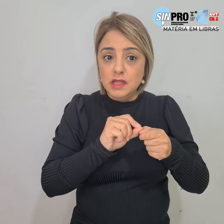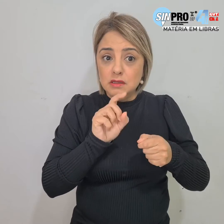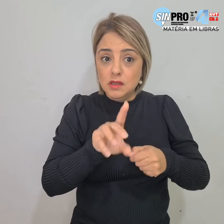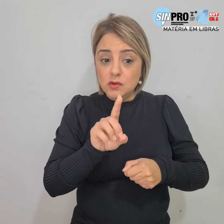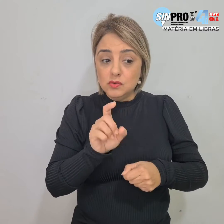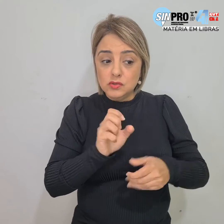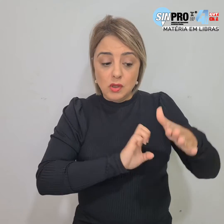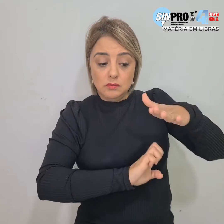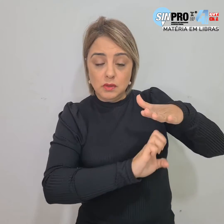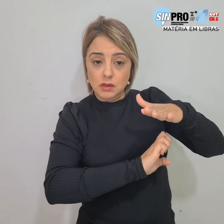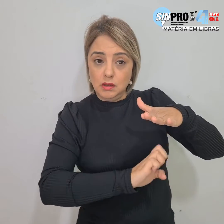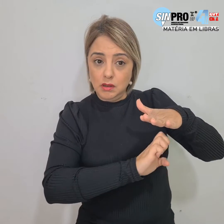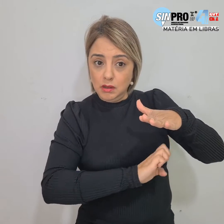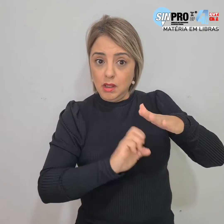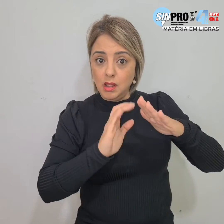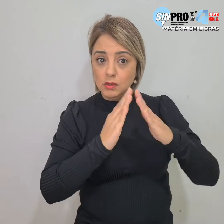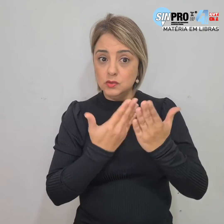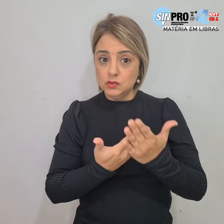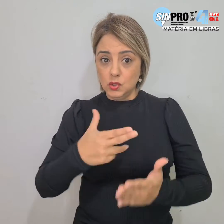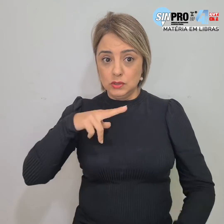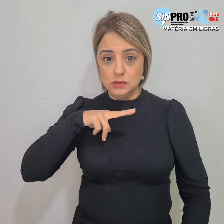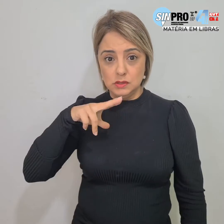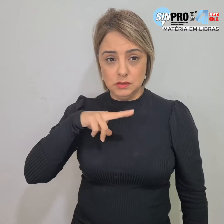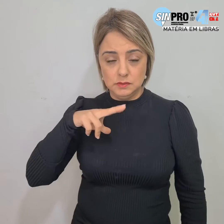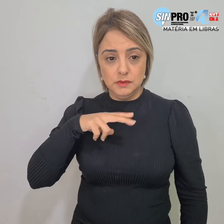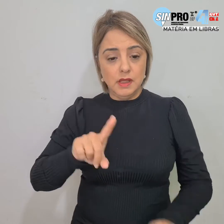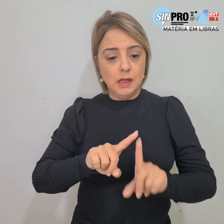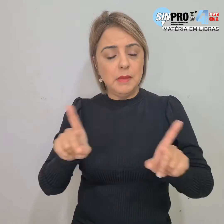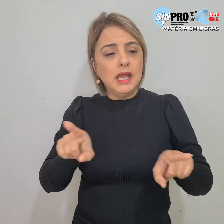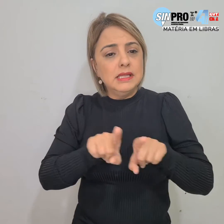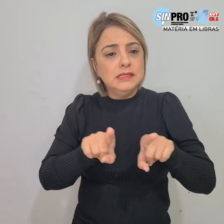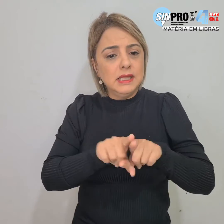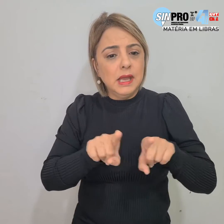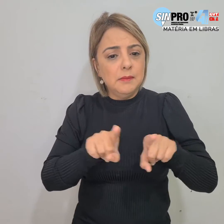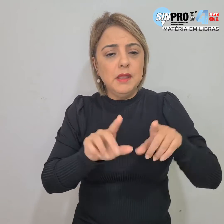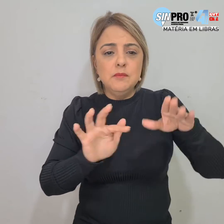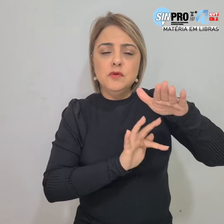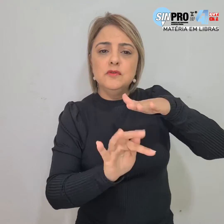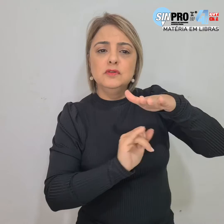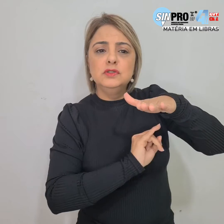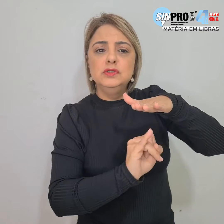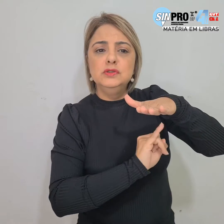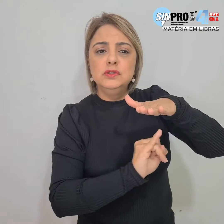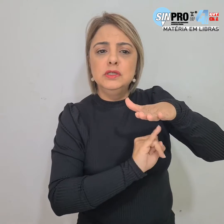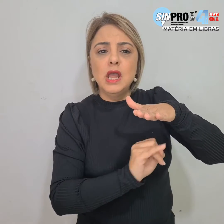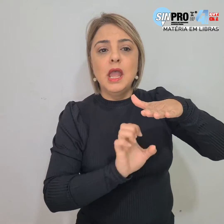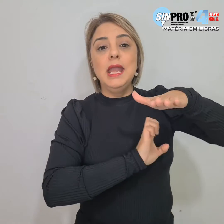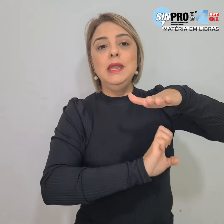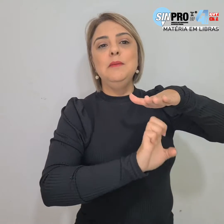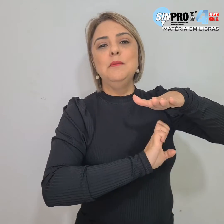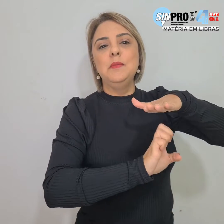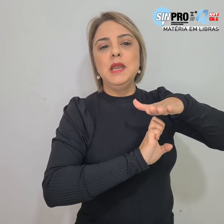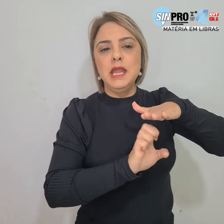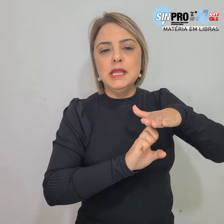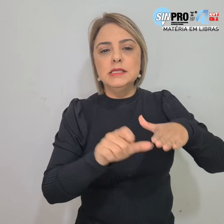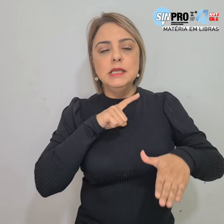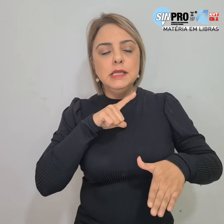dos mantenedores de escolas privadas, mas também por fundações e institutos empresariais que insistem que o dano econômico ao país